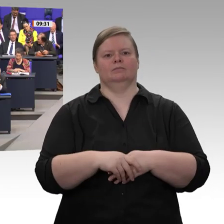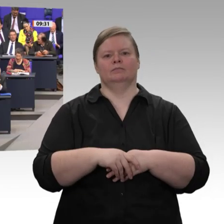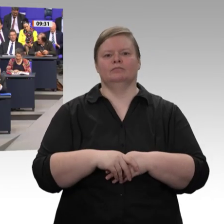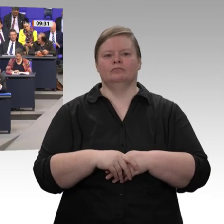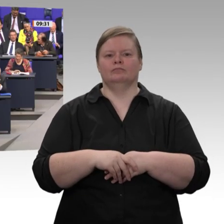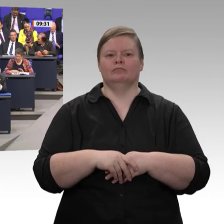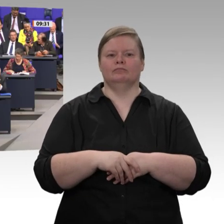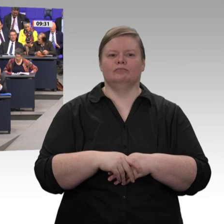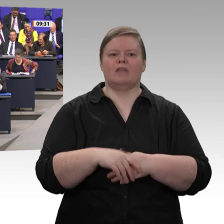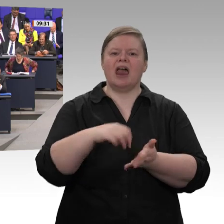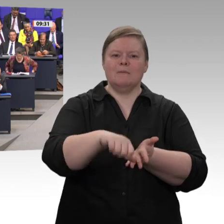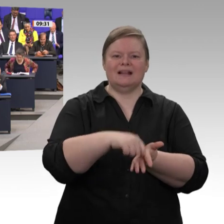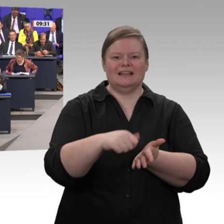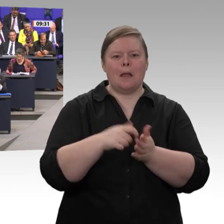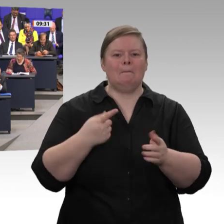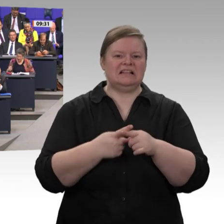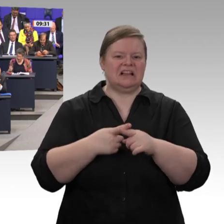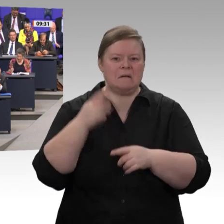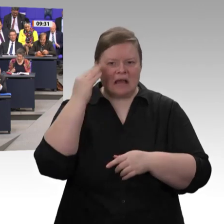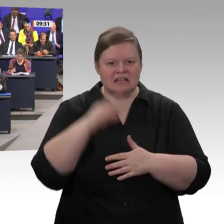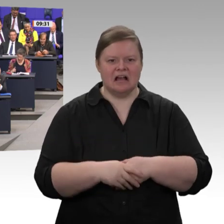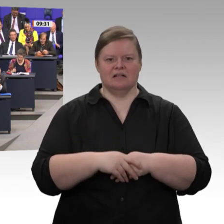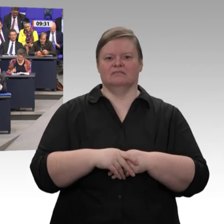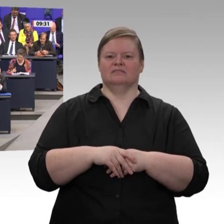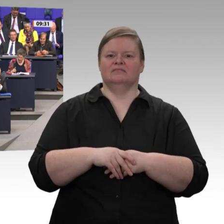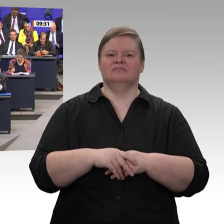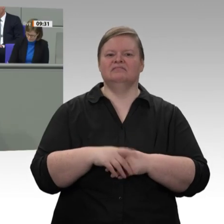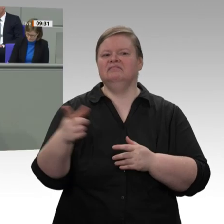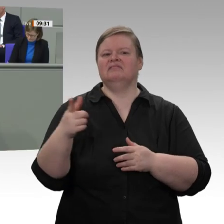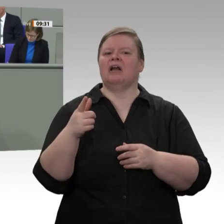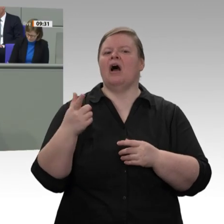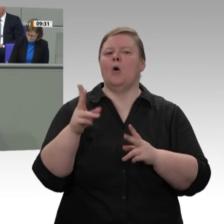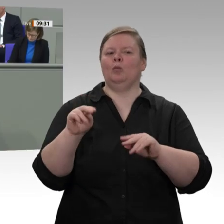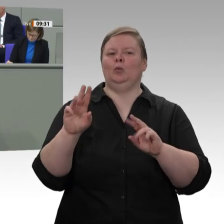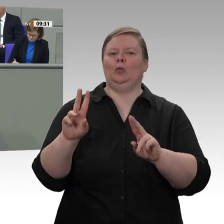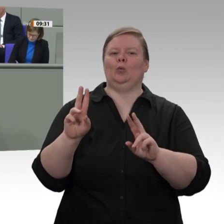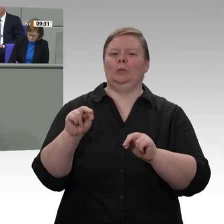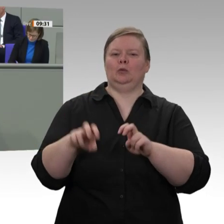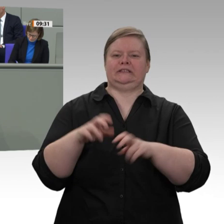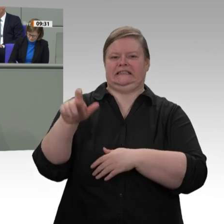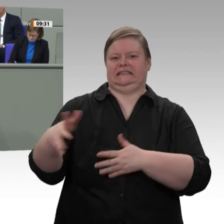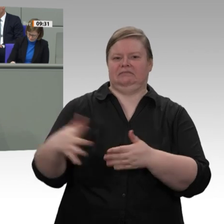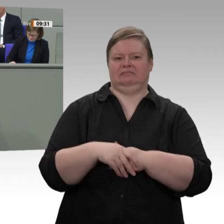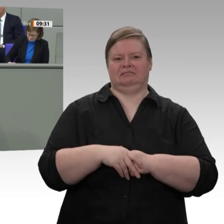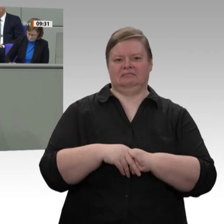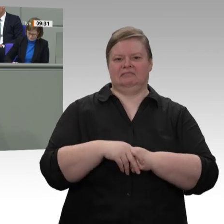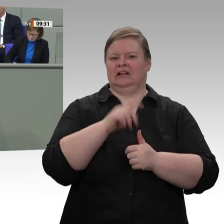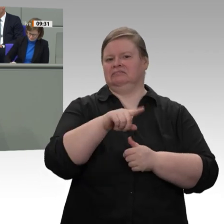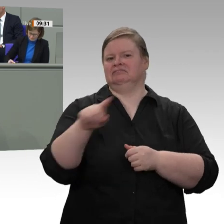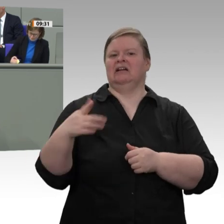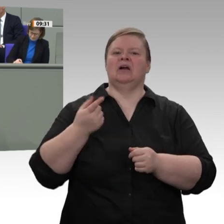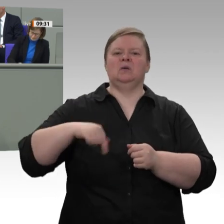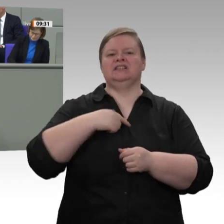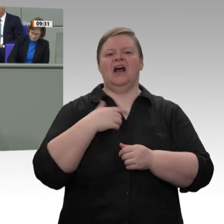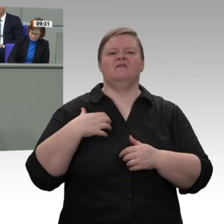Alexander Gauland am 2. Juni 2016. Hitler und die Nazis sind nur ein Vogelschiss in unserer über 1000-jährigen